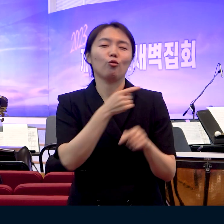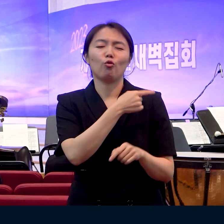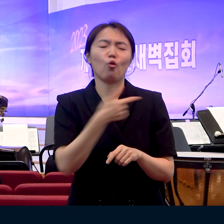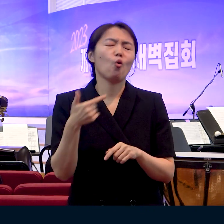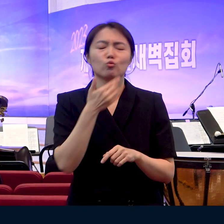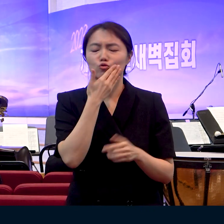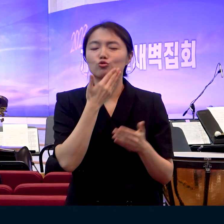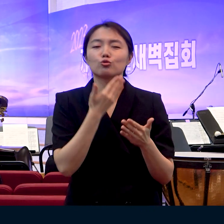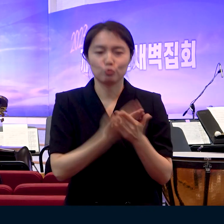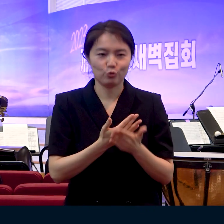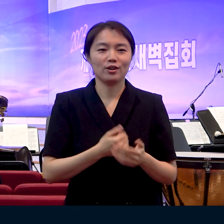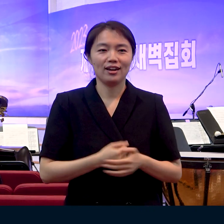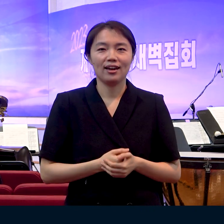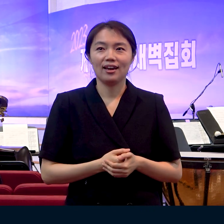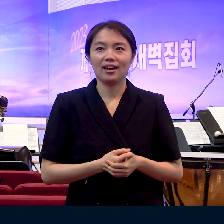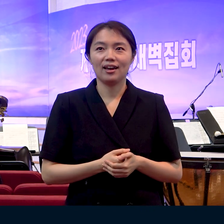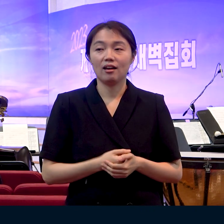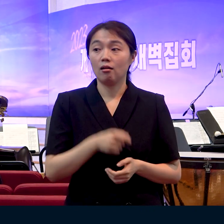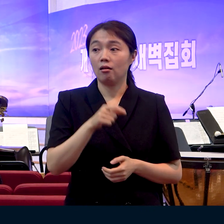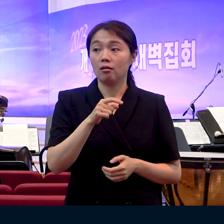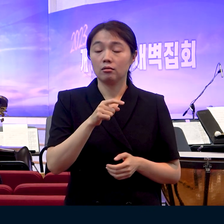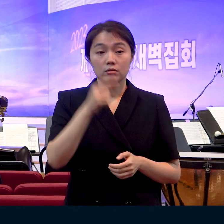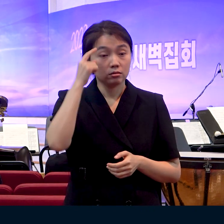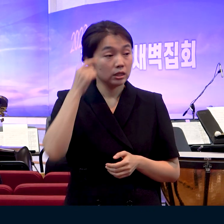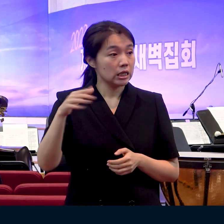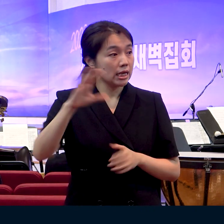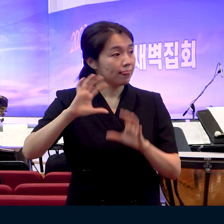생각합니다. 예, 그것은 이슬람 국가예요.